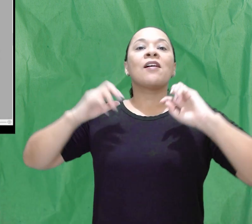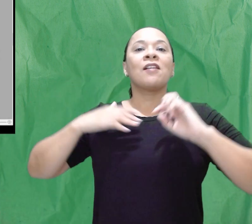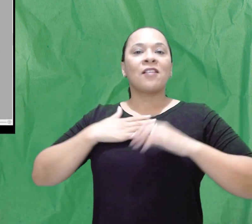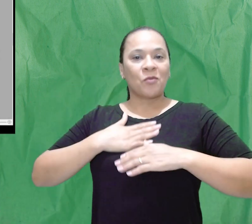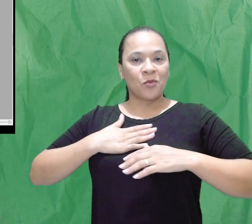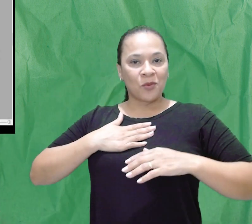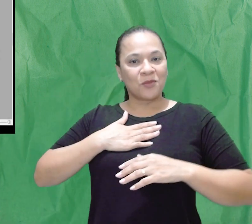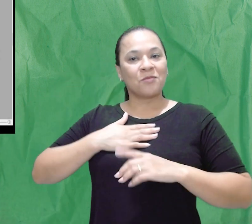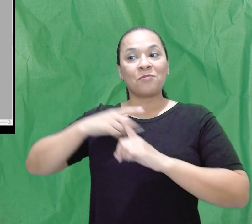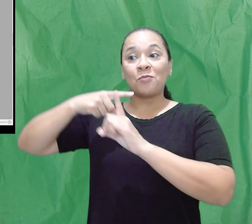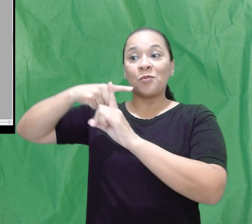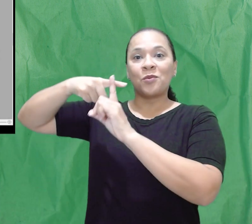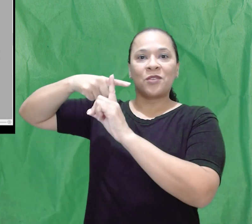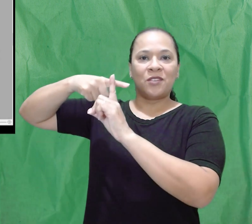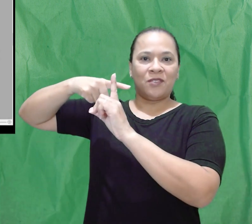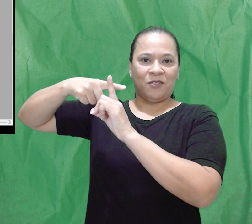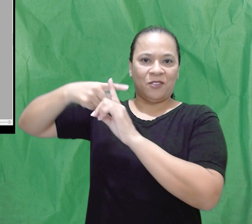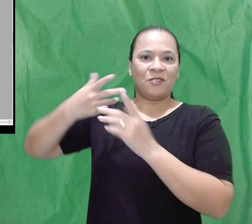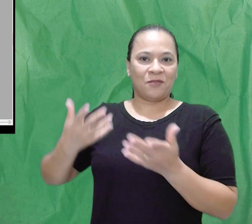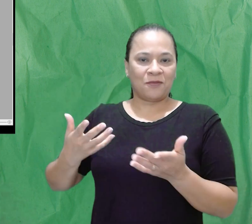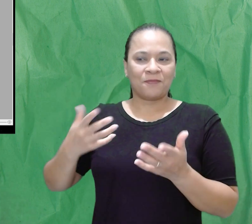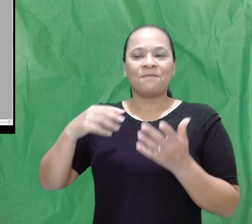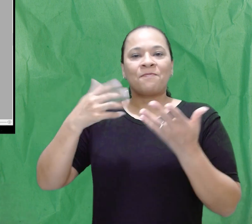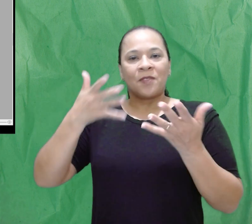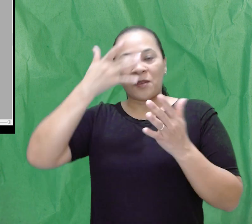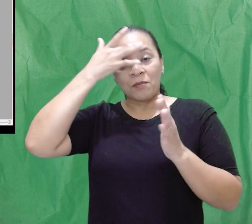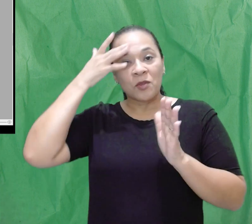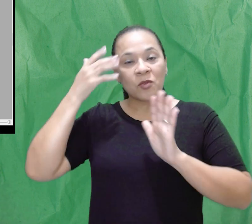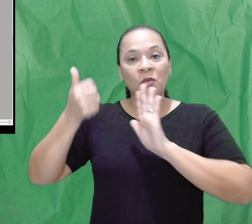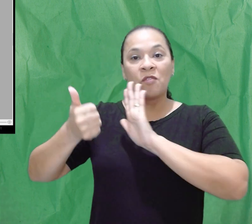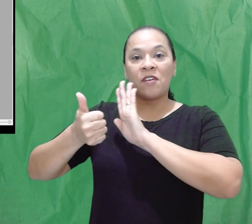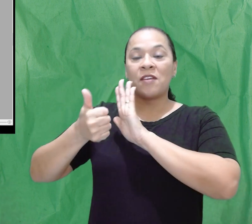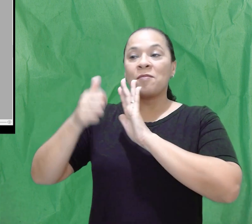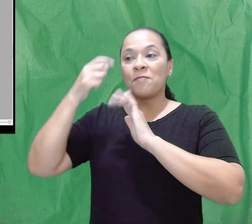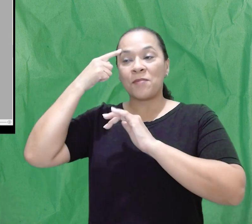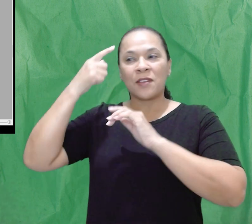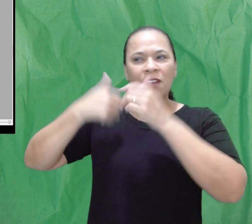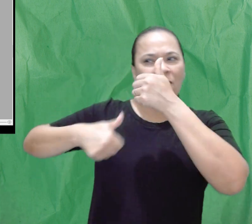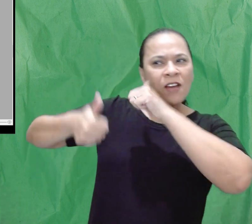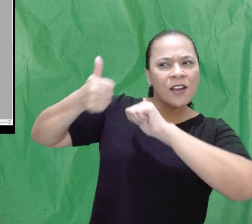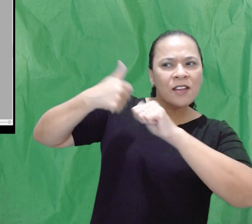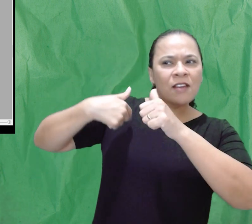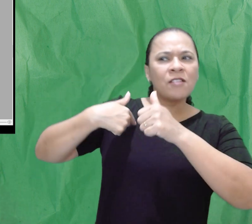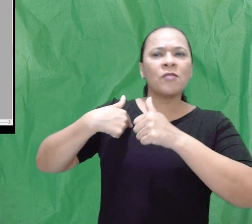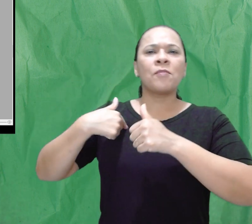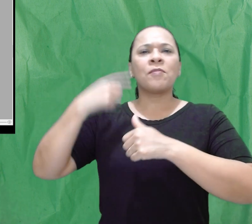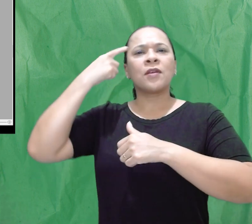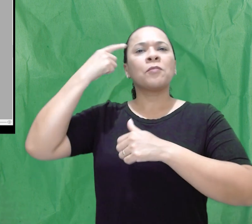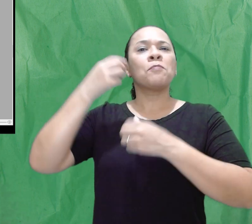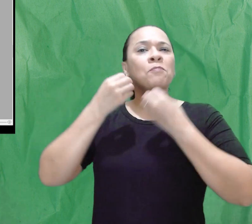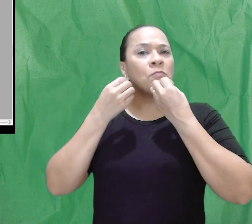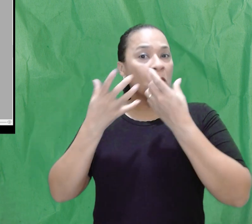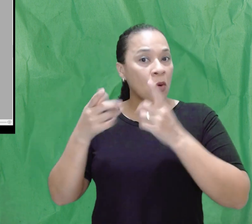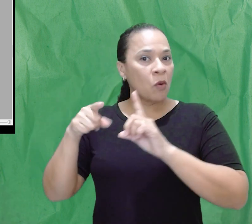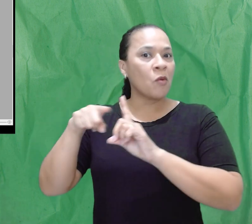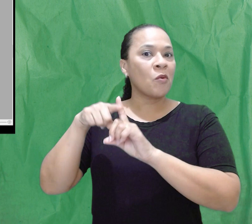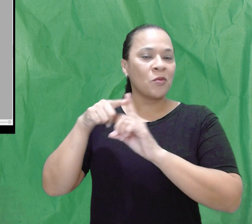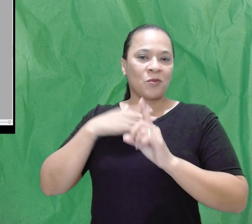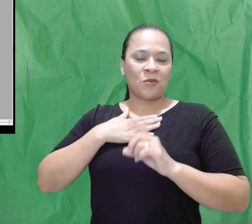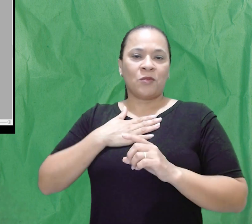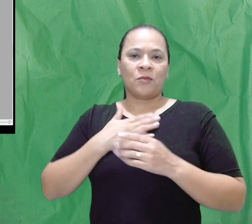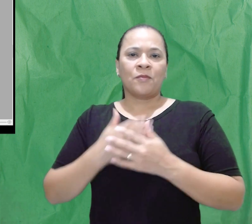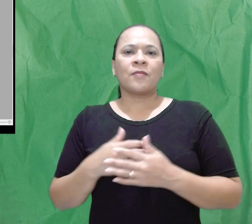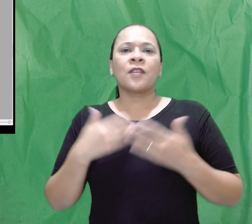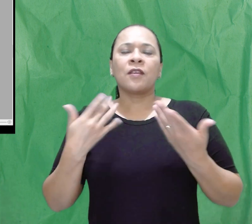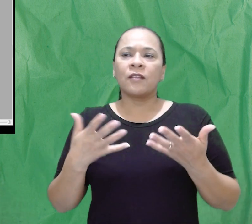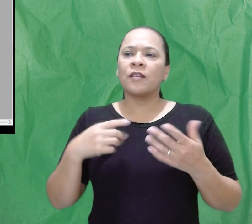positivo na forma como o cliente vai avaliar você. Quando há pessoas aguardando, deixe claro que